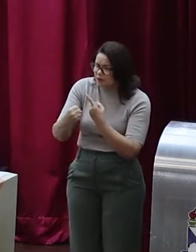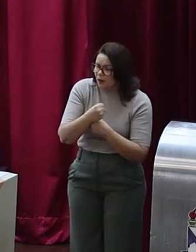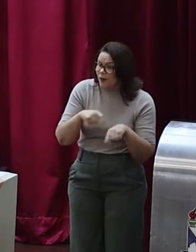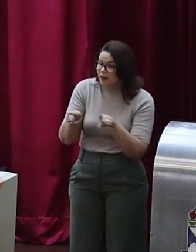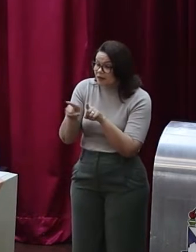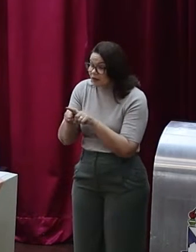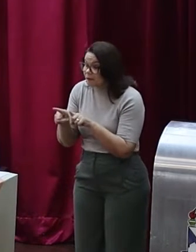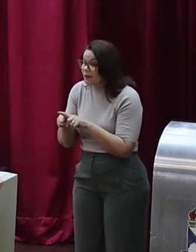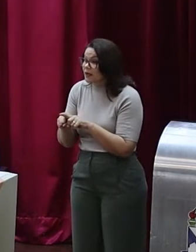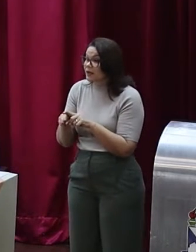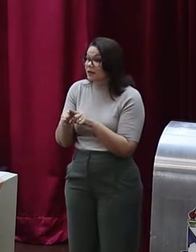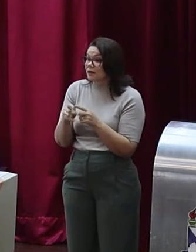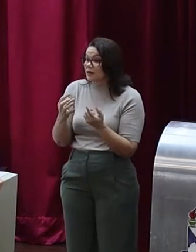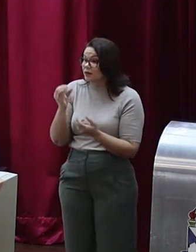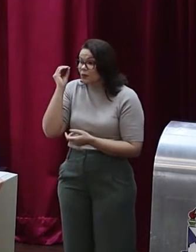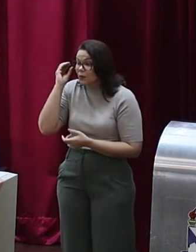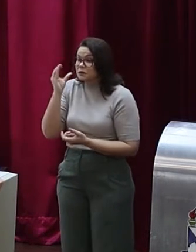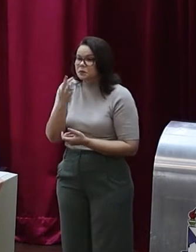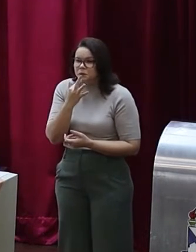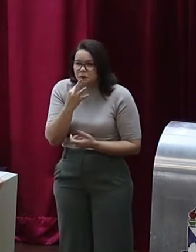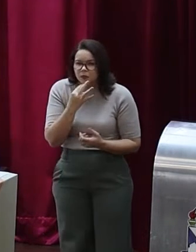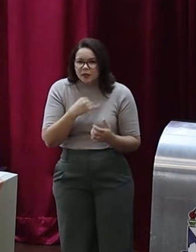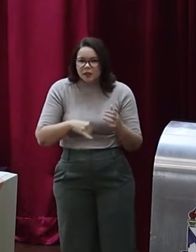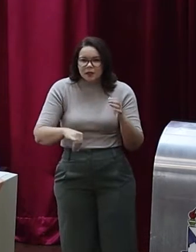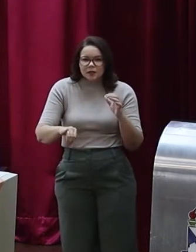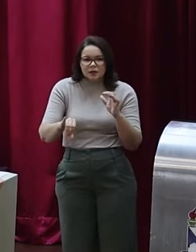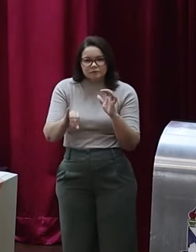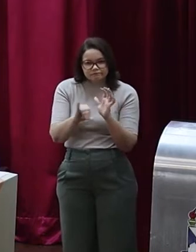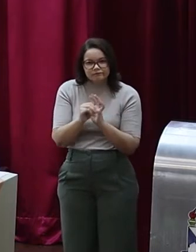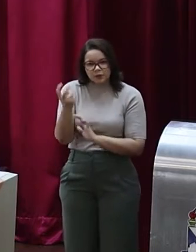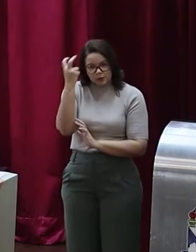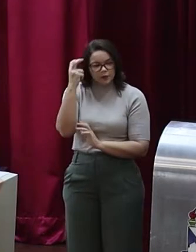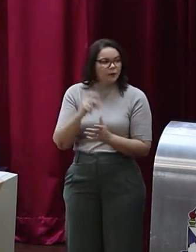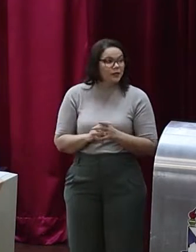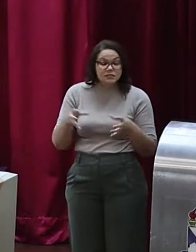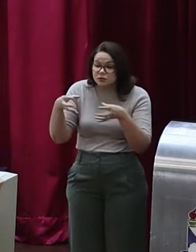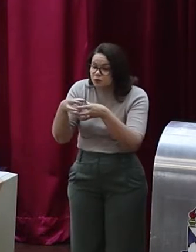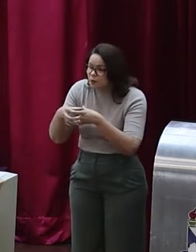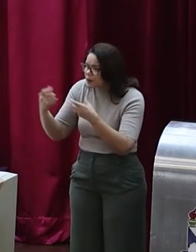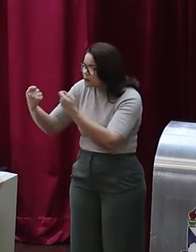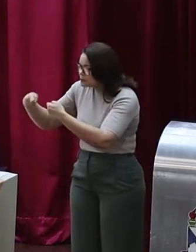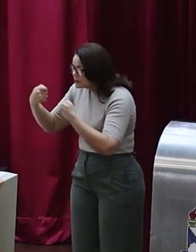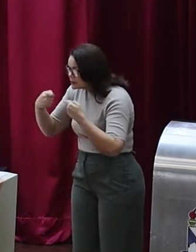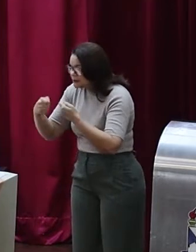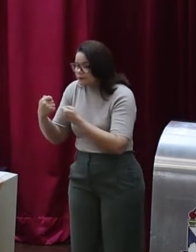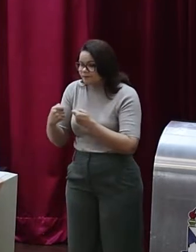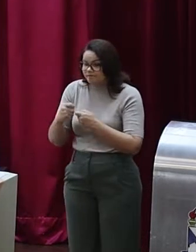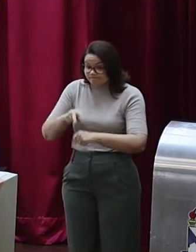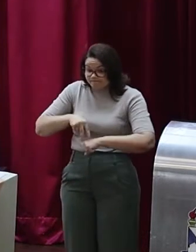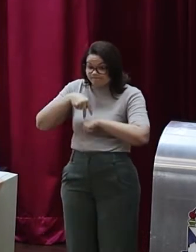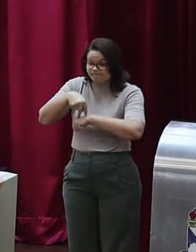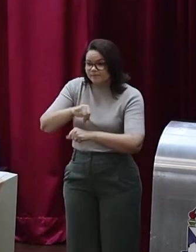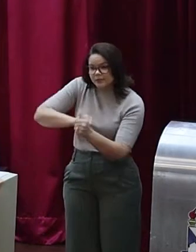do reconhecimento de natureza cultural e identitária. Esses grupos, segundo Fraser, necessitam de ações afirmativas